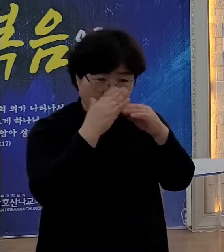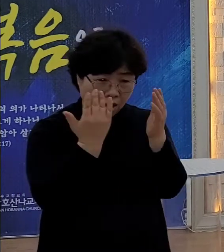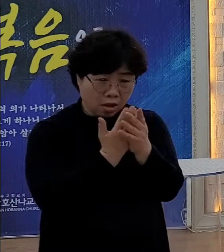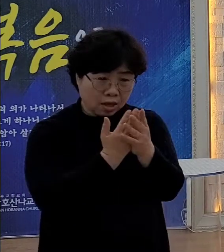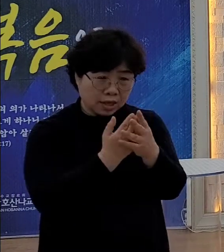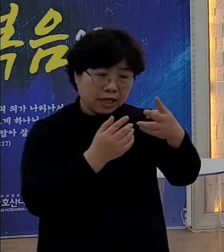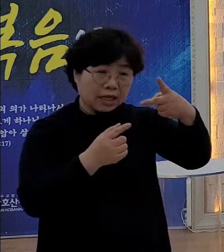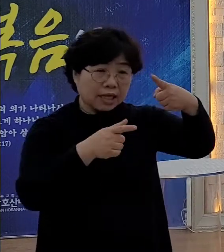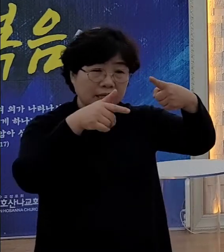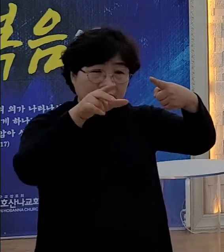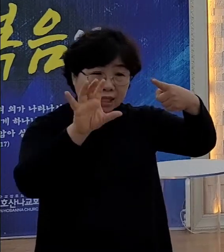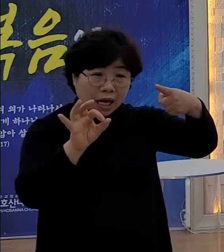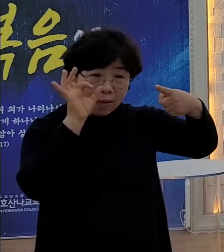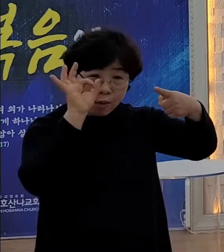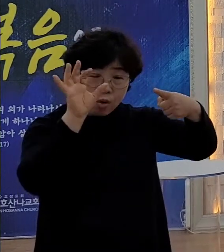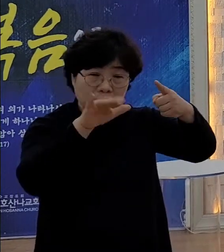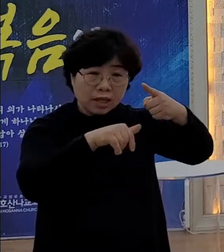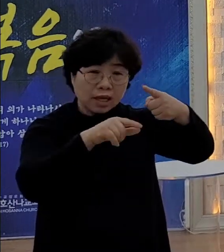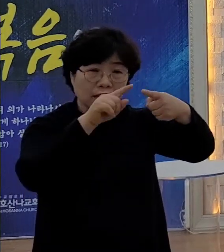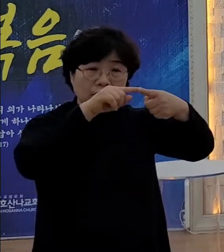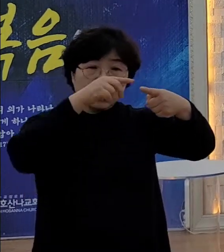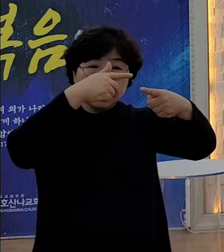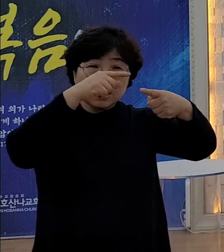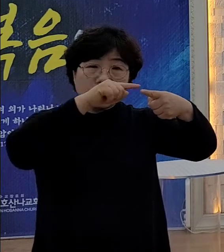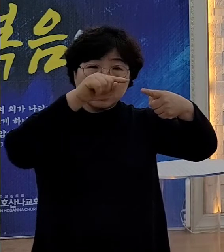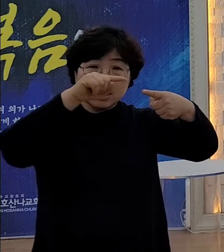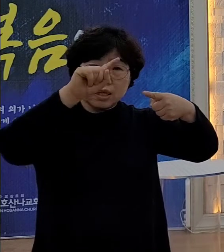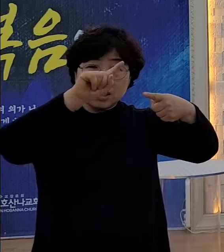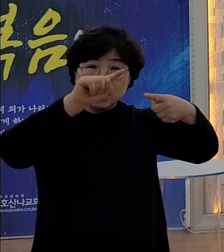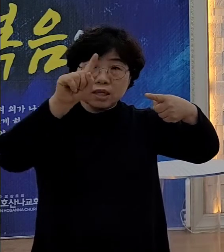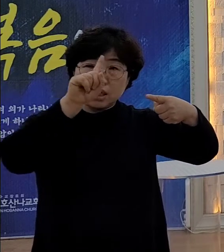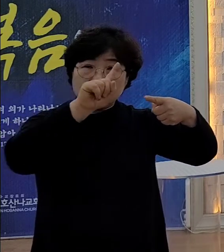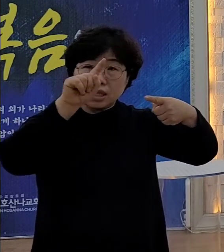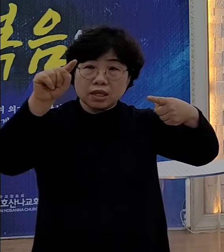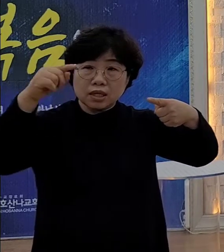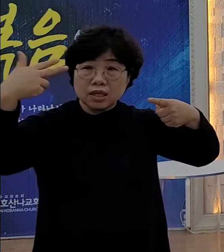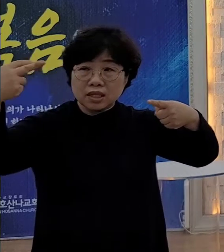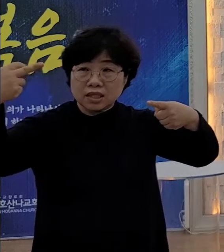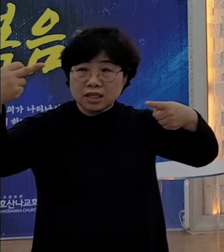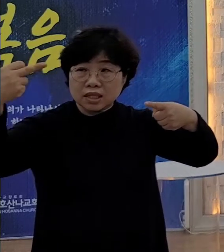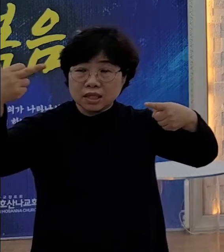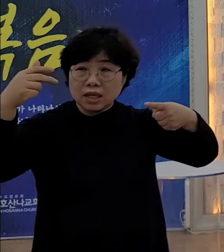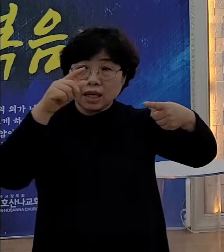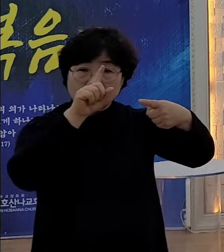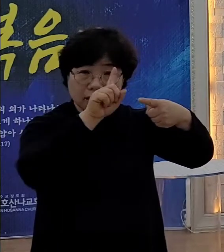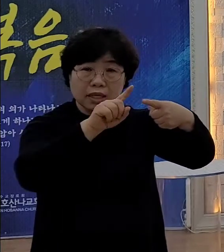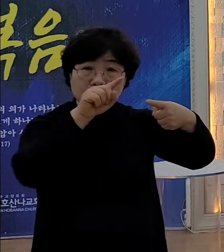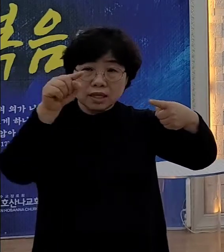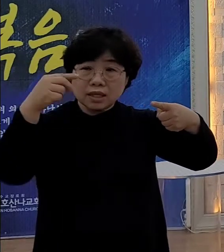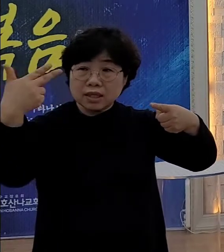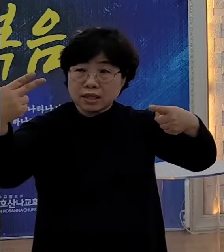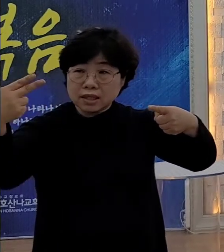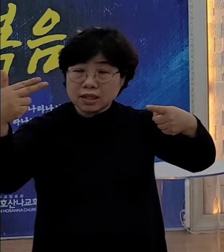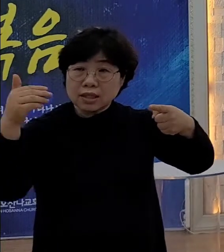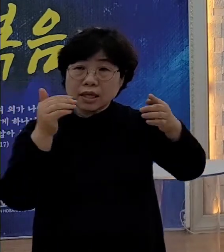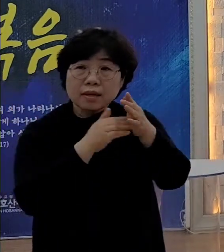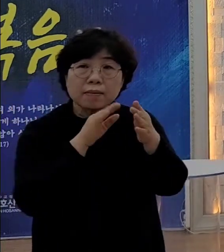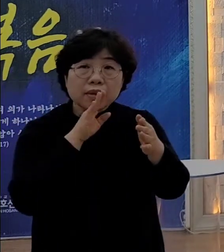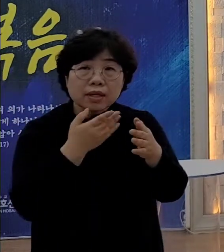있는데 전체로 보면 그렇습니다. 진짜로 서론을 따지면 물론 1장 1절에서 7절까지가